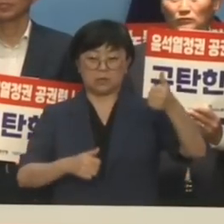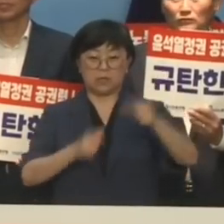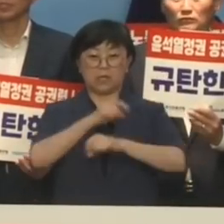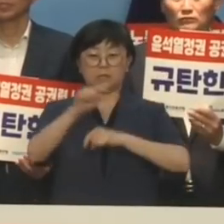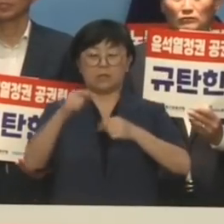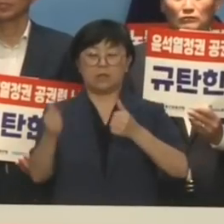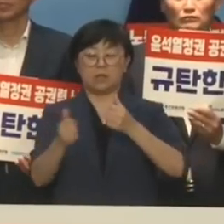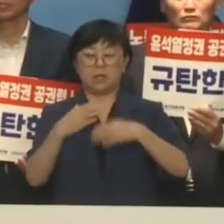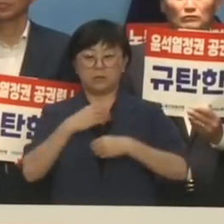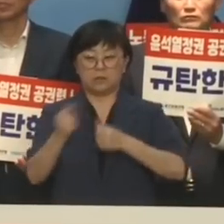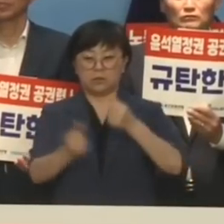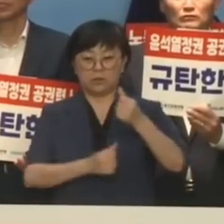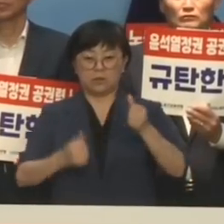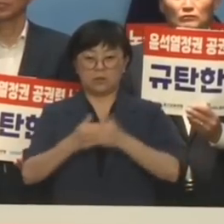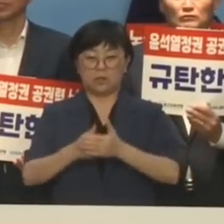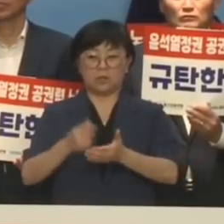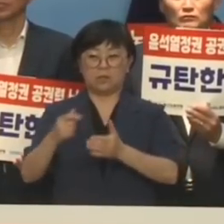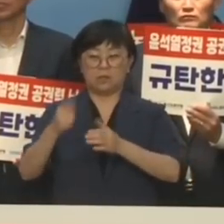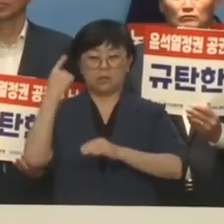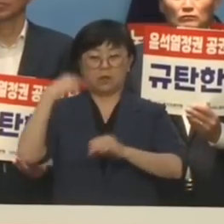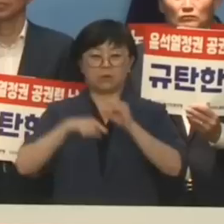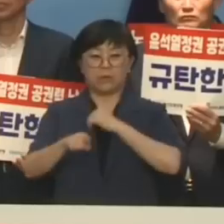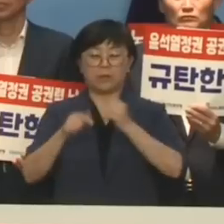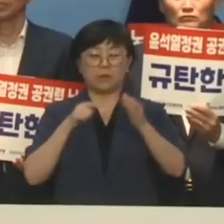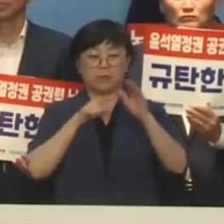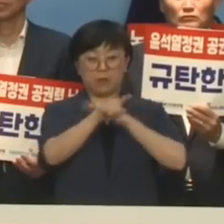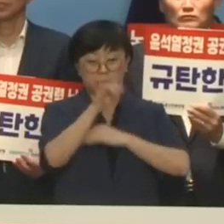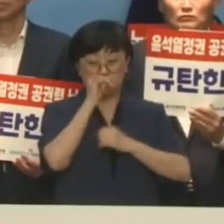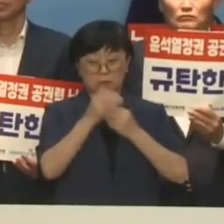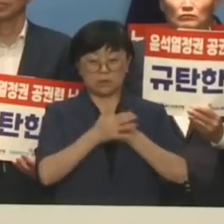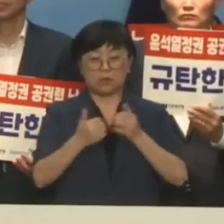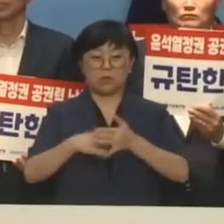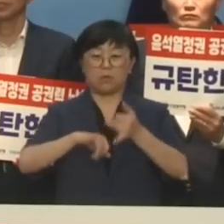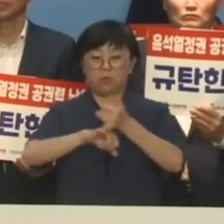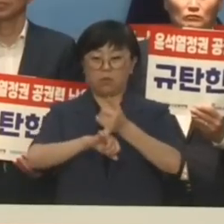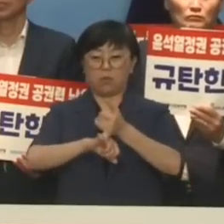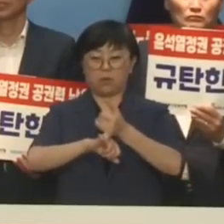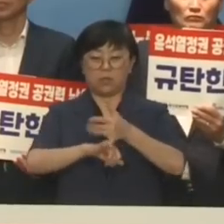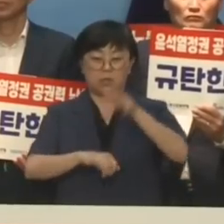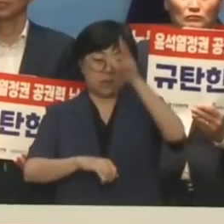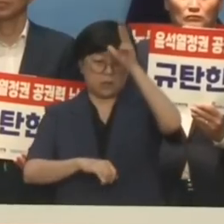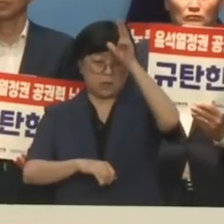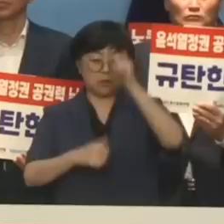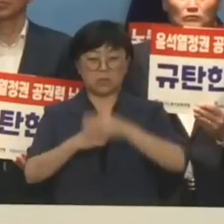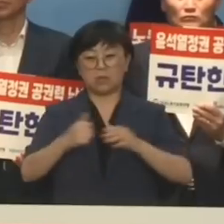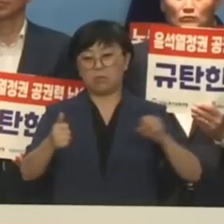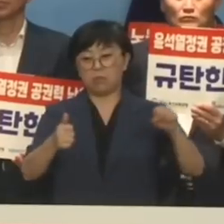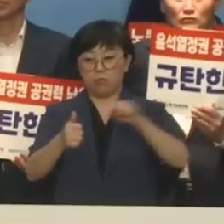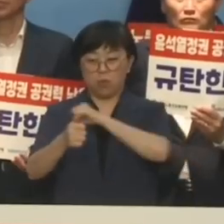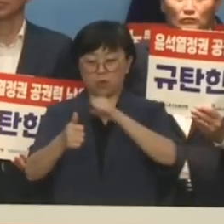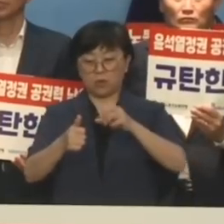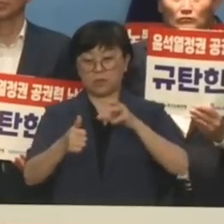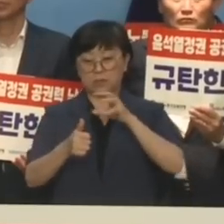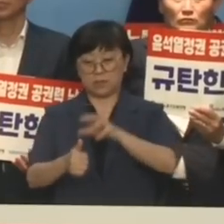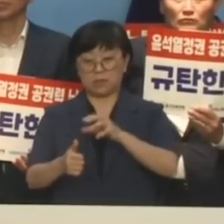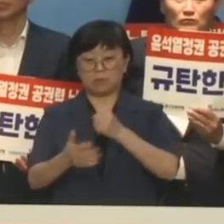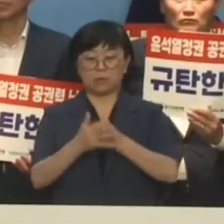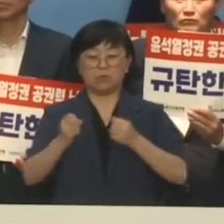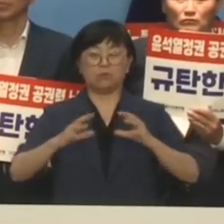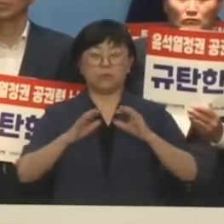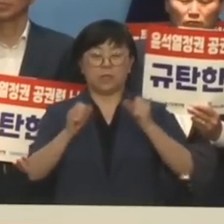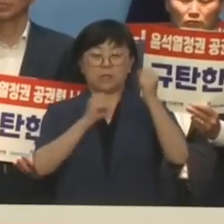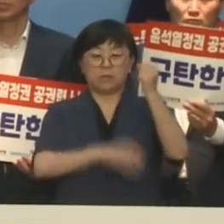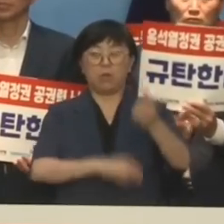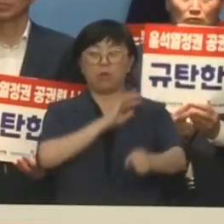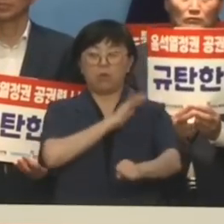저희 행정안전위원회와 과방위 위원들이 방문합니다. 반드시 경찰의 폭력적 진압 그리고